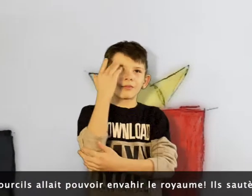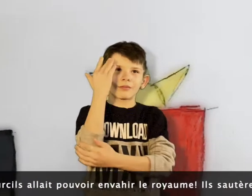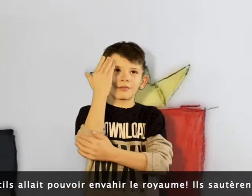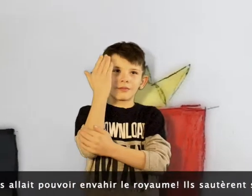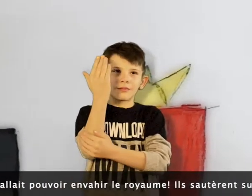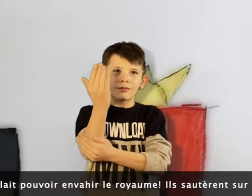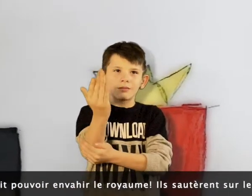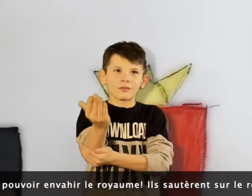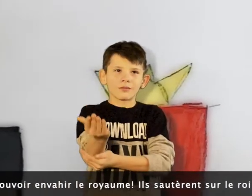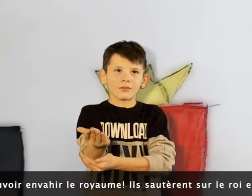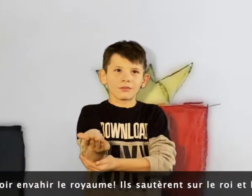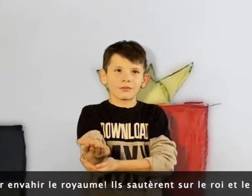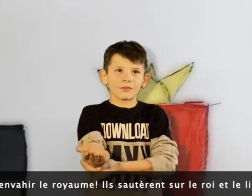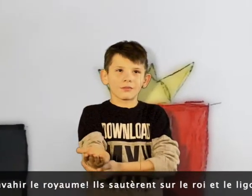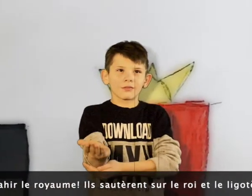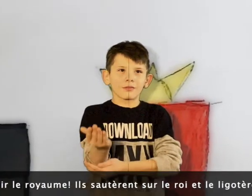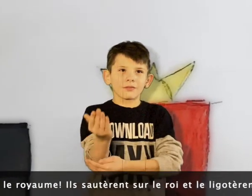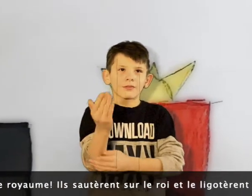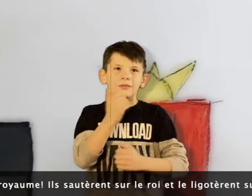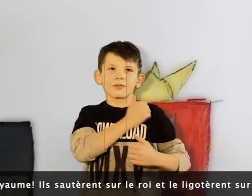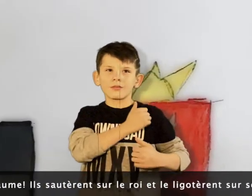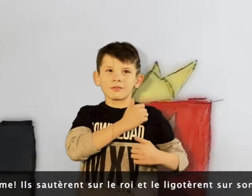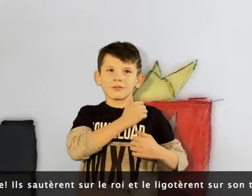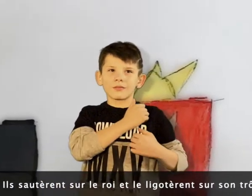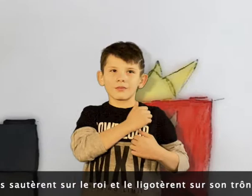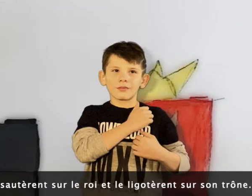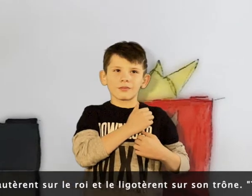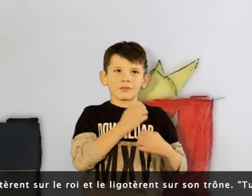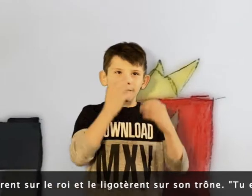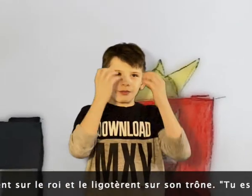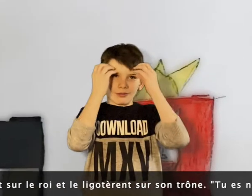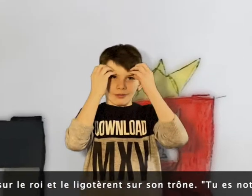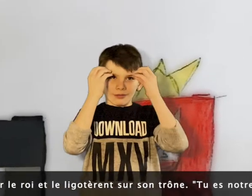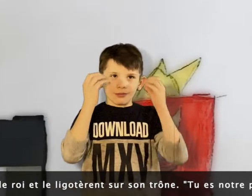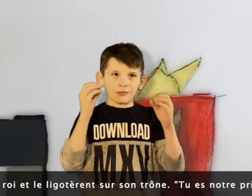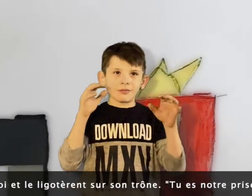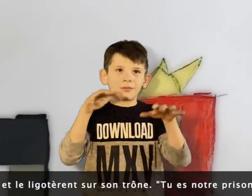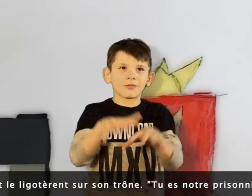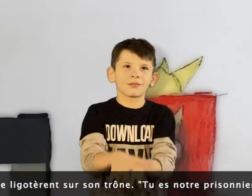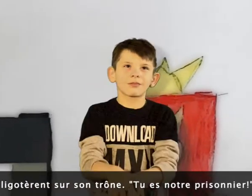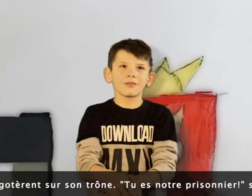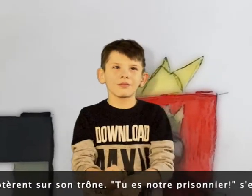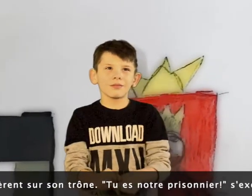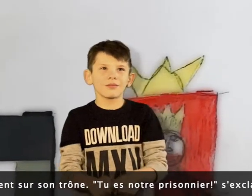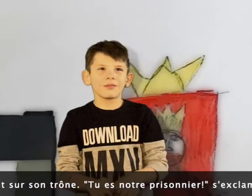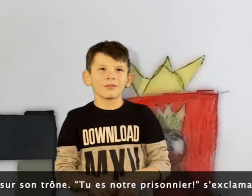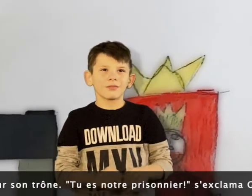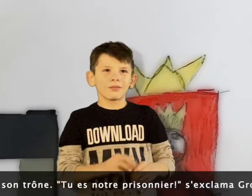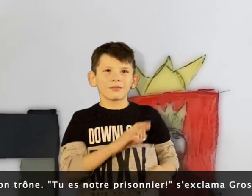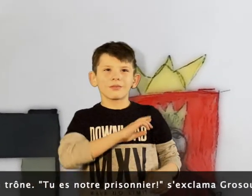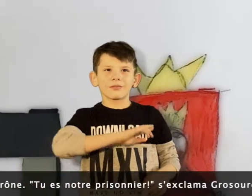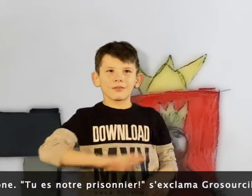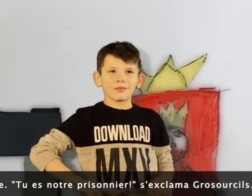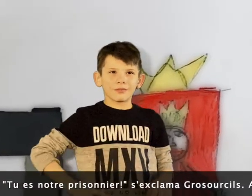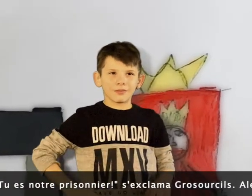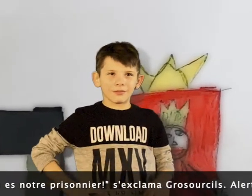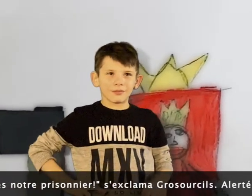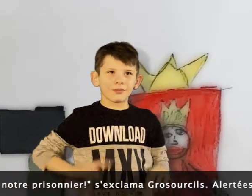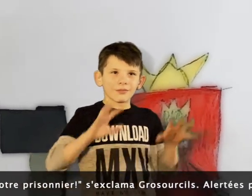allait pouvoir envahir le royaume. Ils sautèrent sur le roi et le ligotèrent sur son trône. « Tu es notre